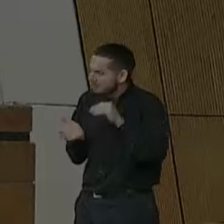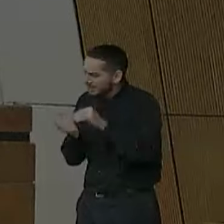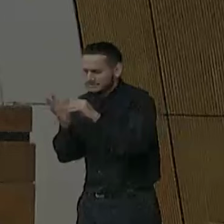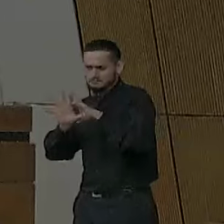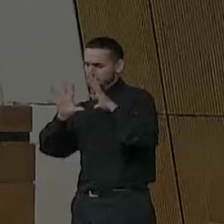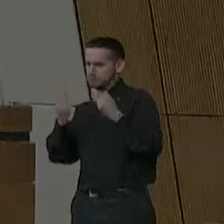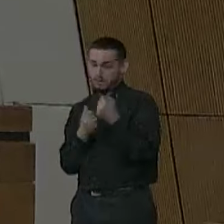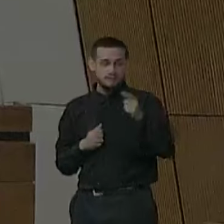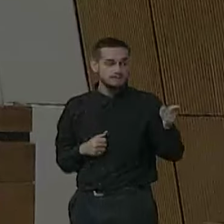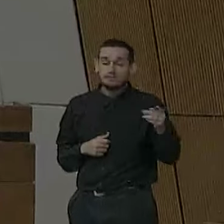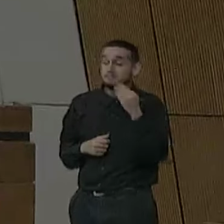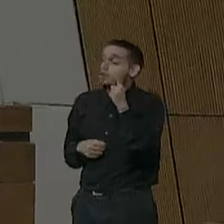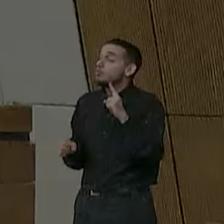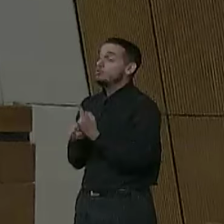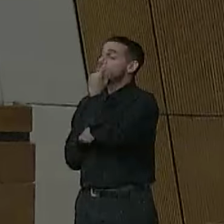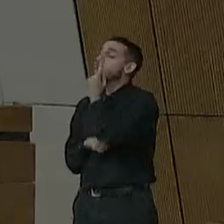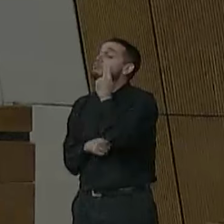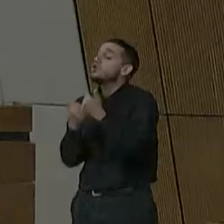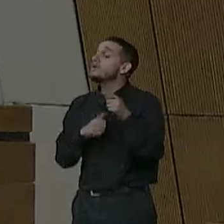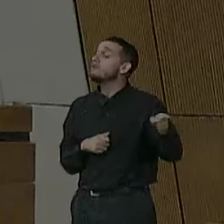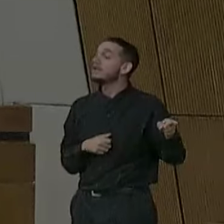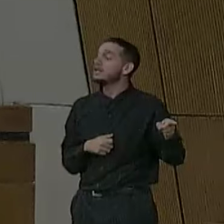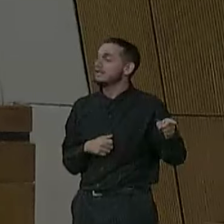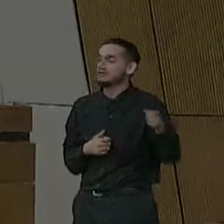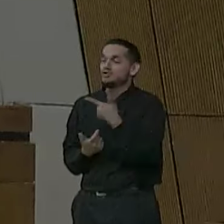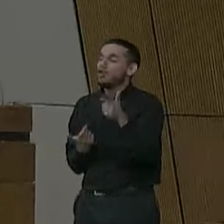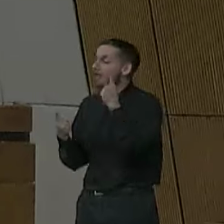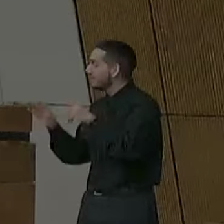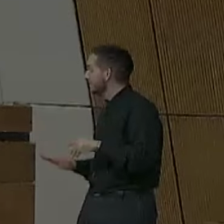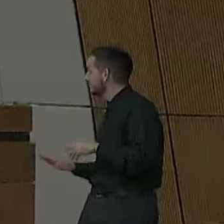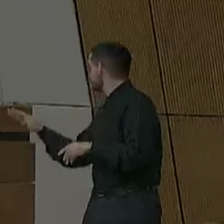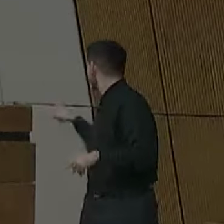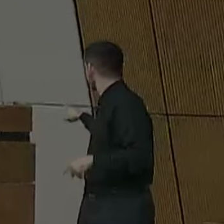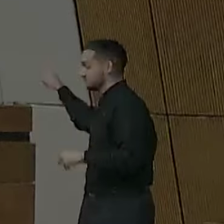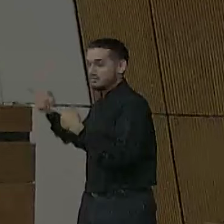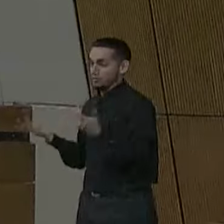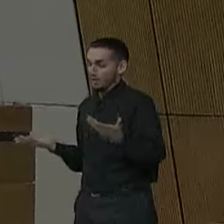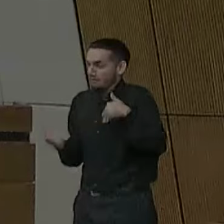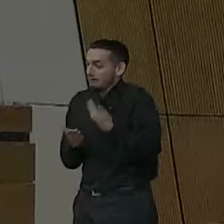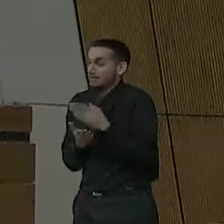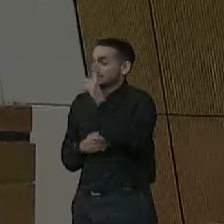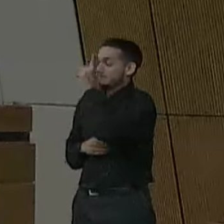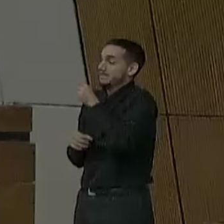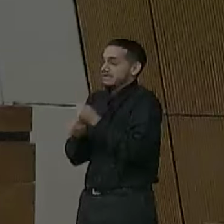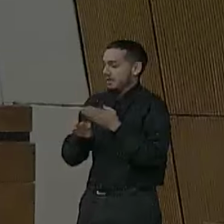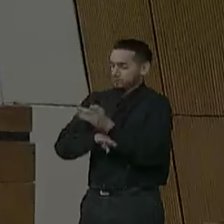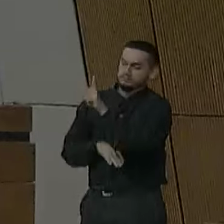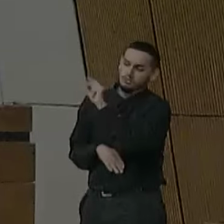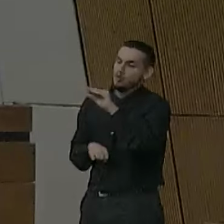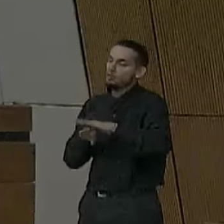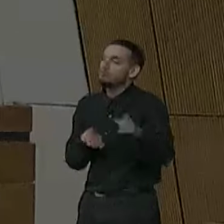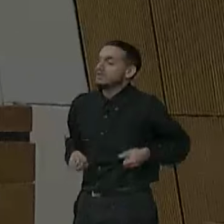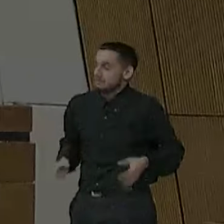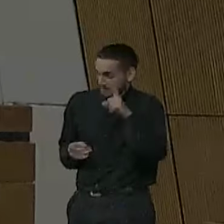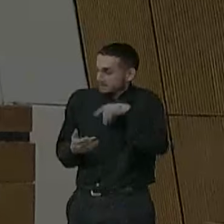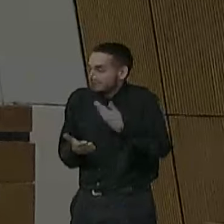potencialidades. El único inconveniente es, no hay una rampa. Y con esta tecnología volvemos a lo mismo, y con la producción